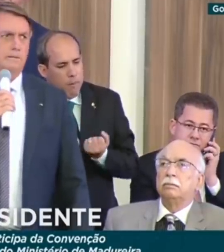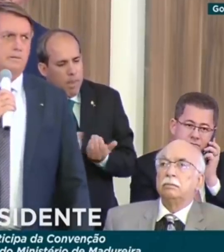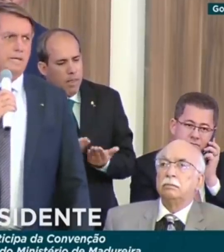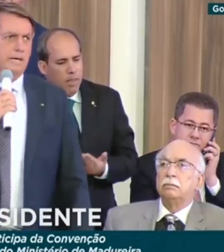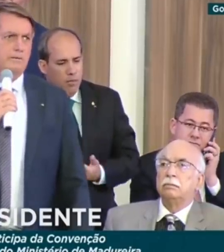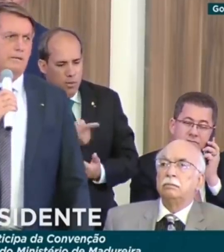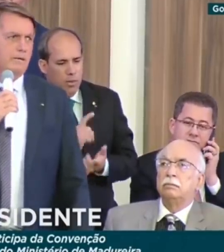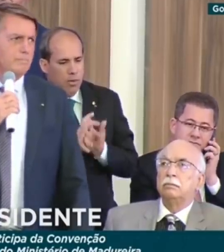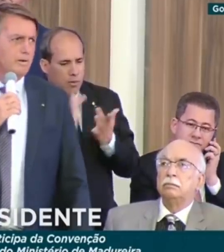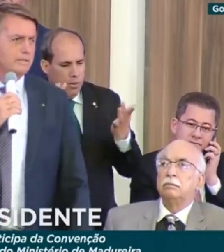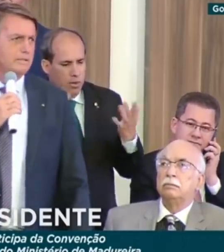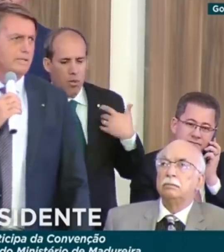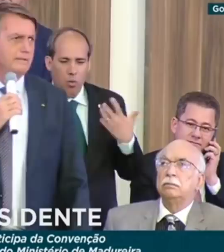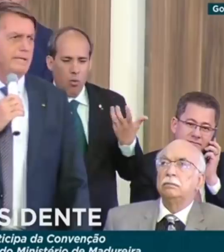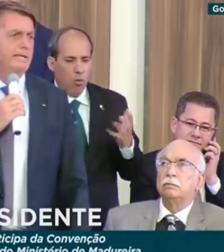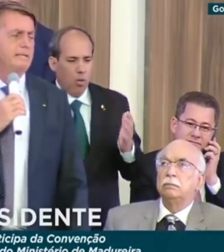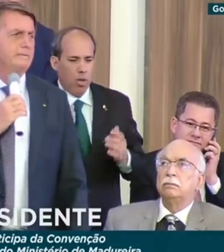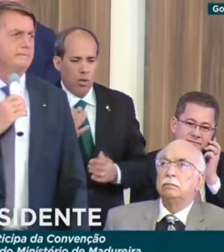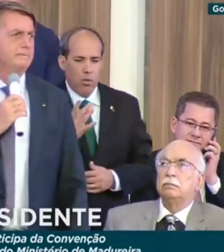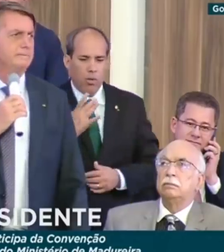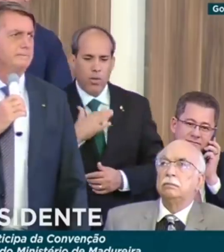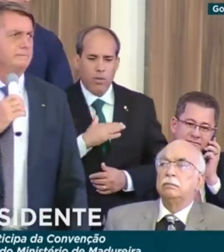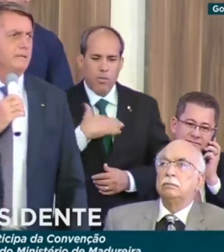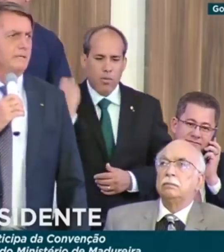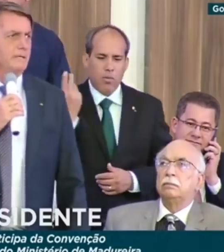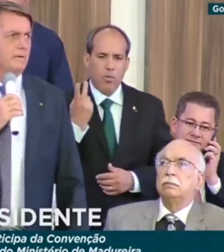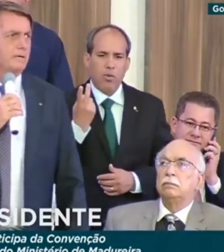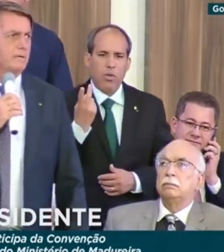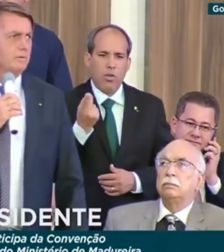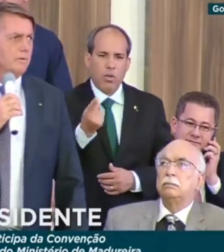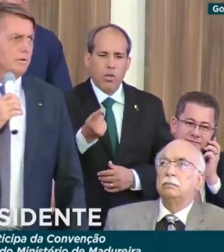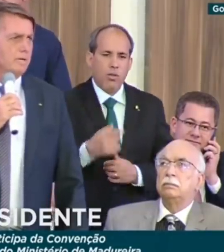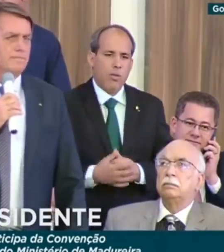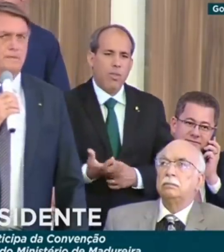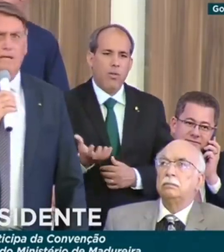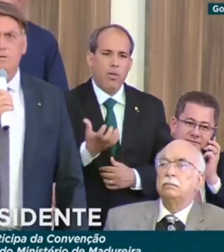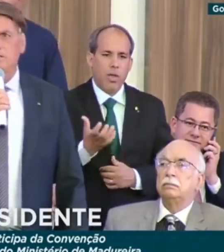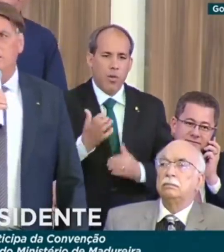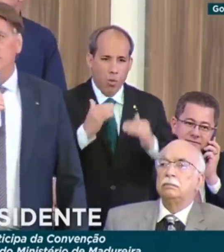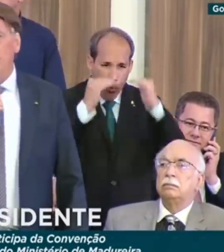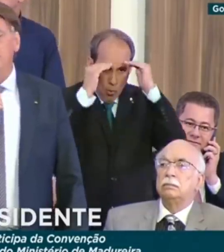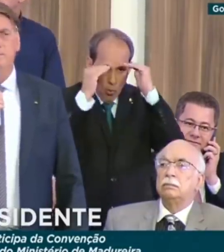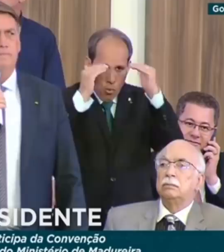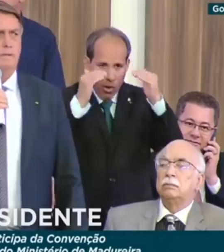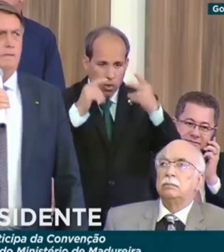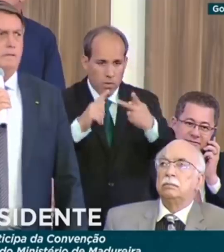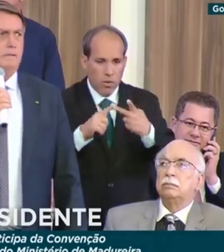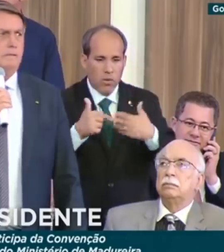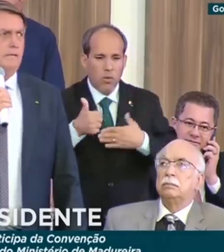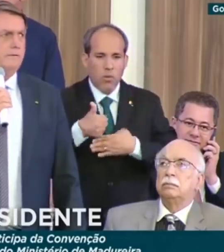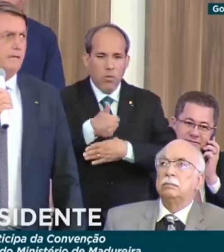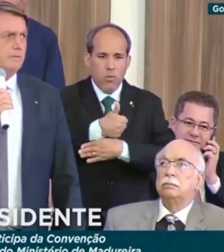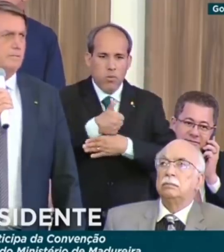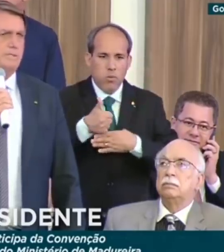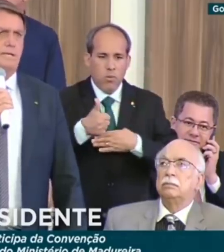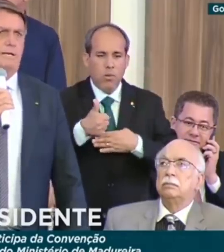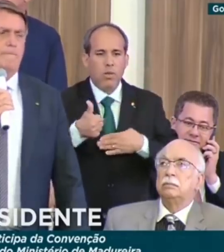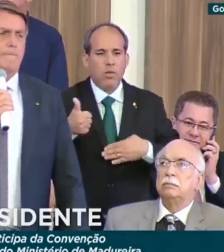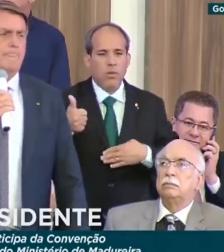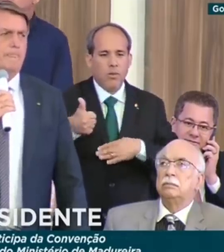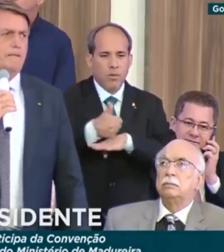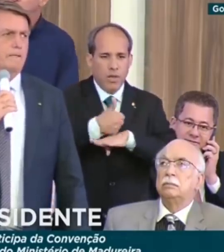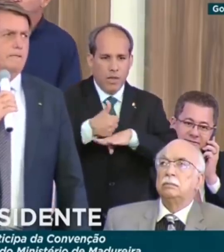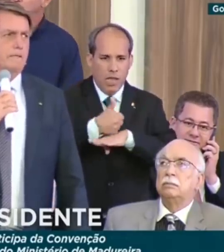eu não quero a morte eterna, eu quero honra, quero dignidade, e devemos